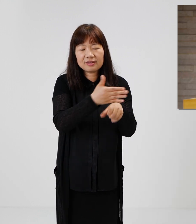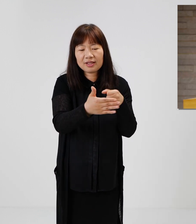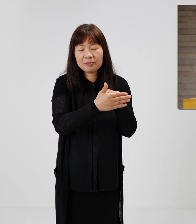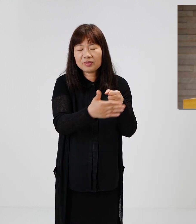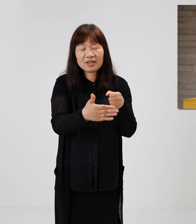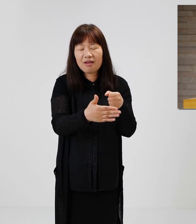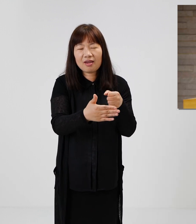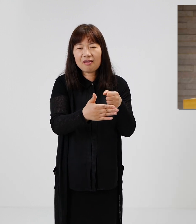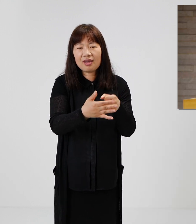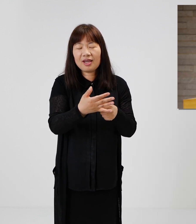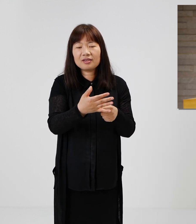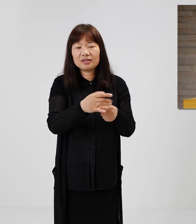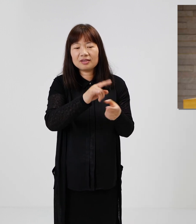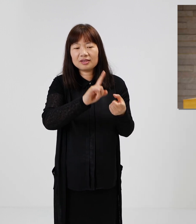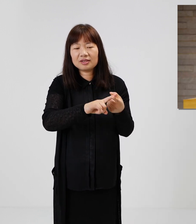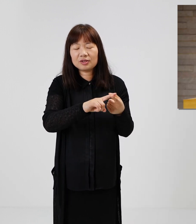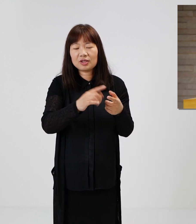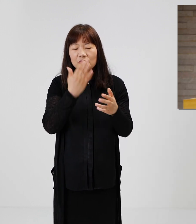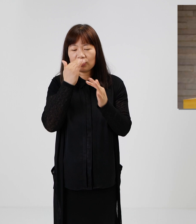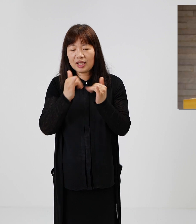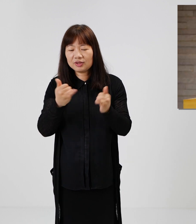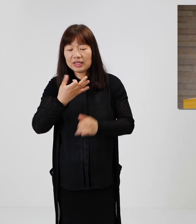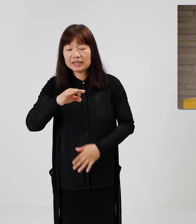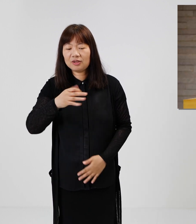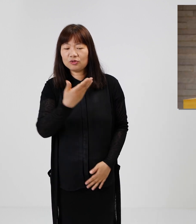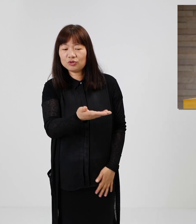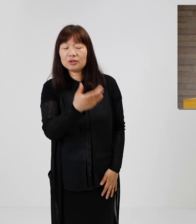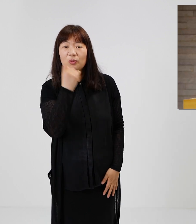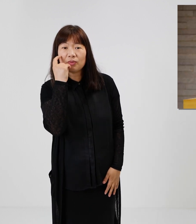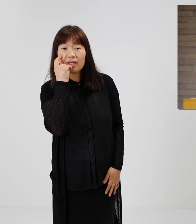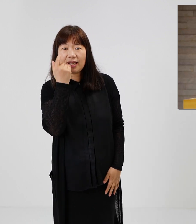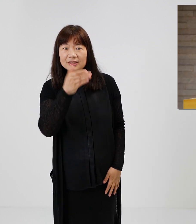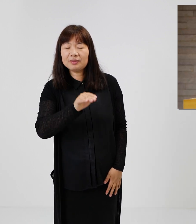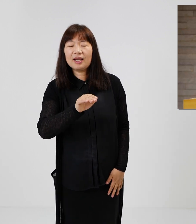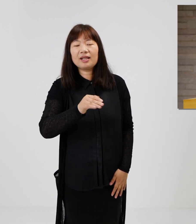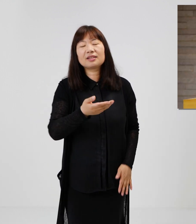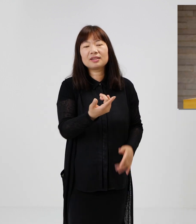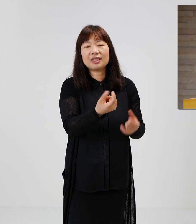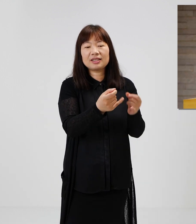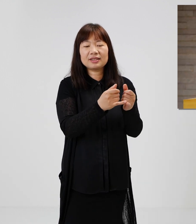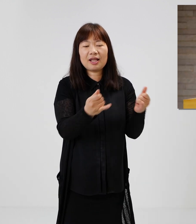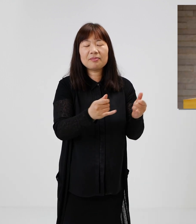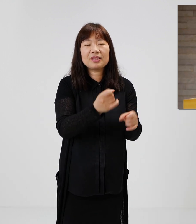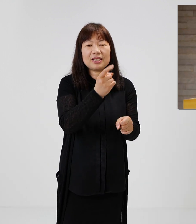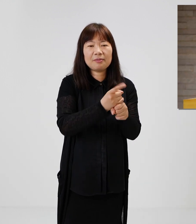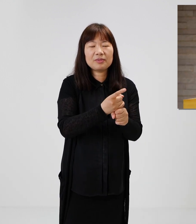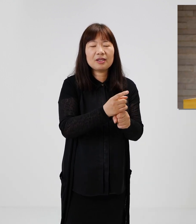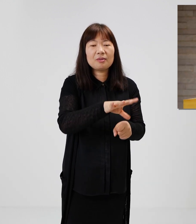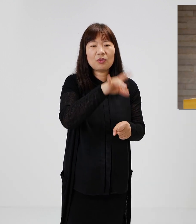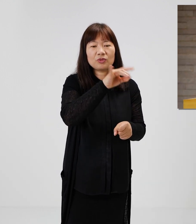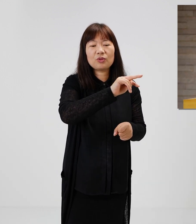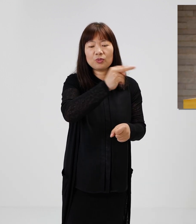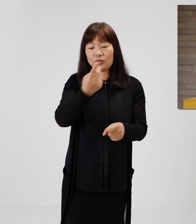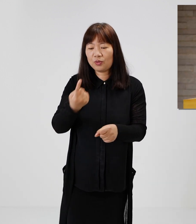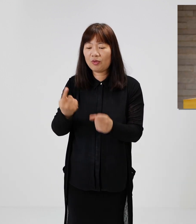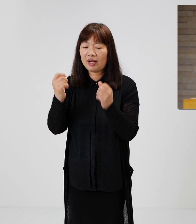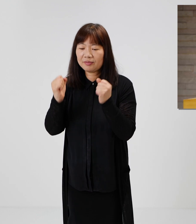사람들인데 이미 그들은 먼저 돌아와 있었어요. 그리고 어느 날